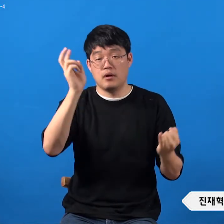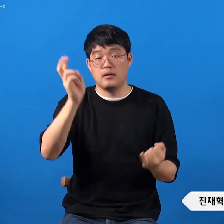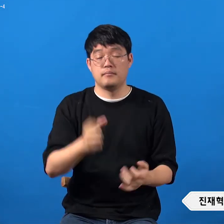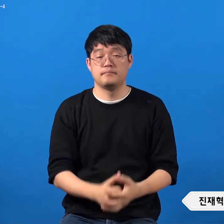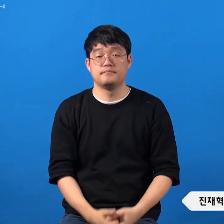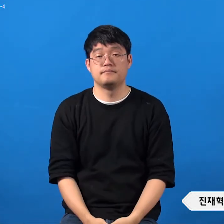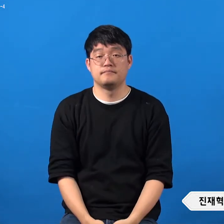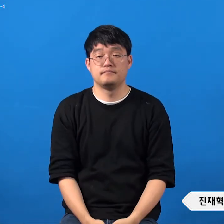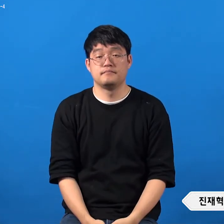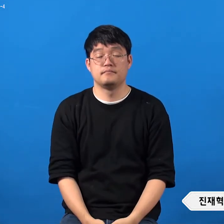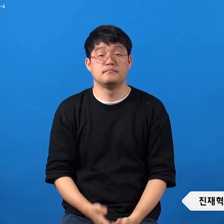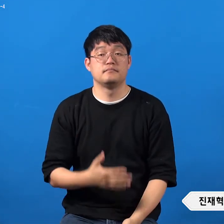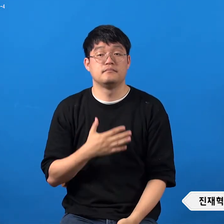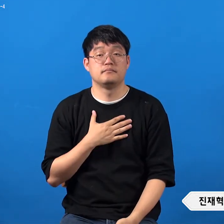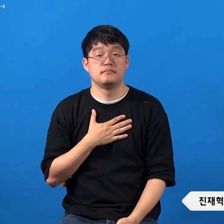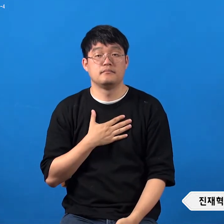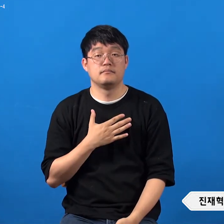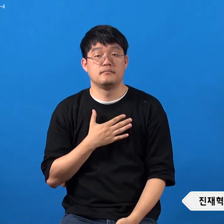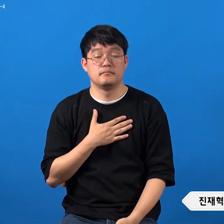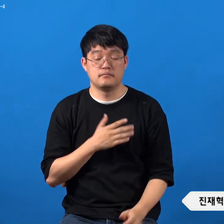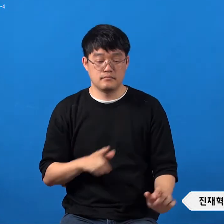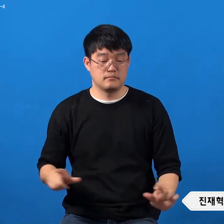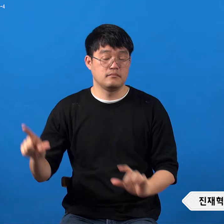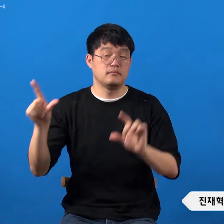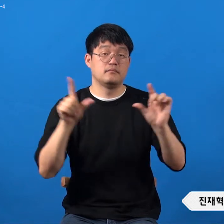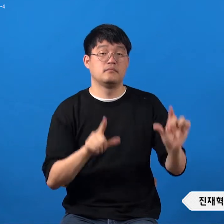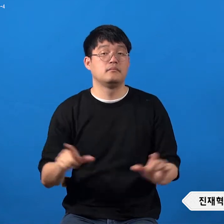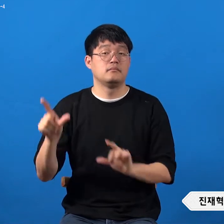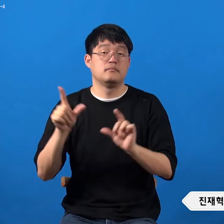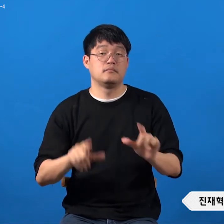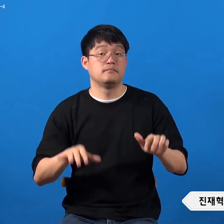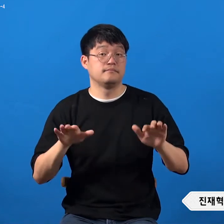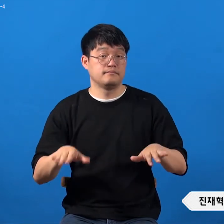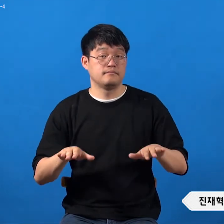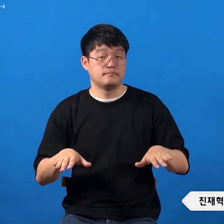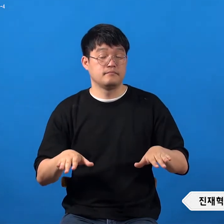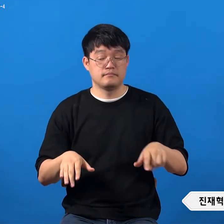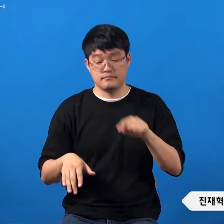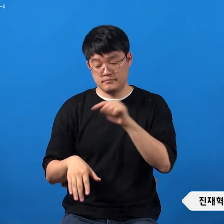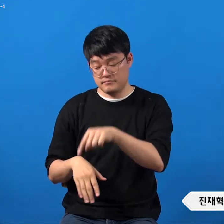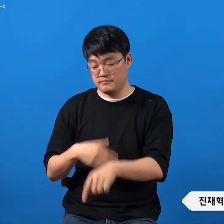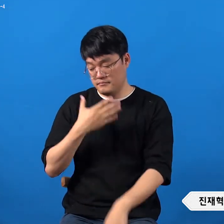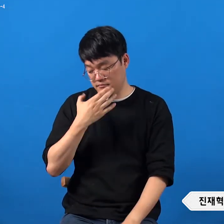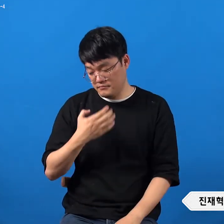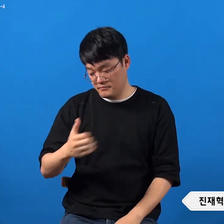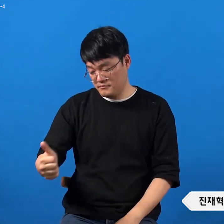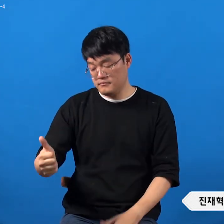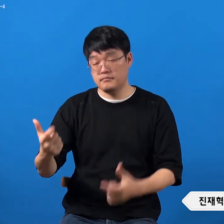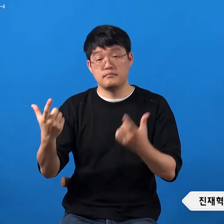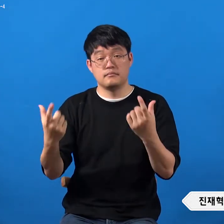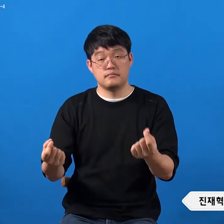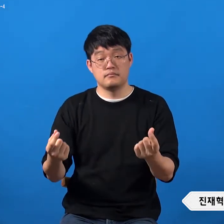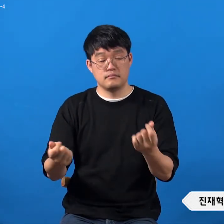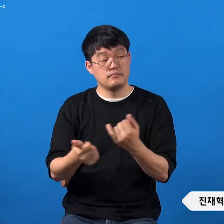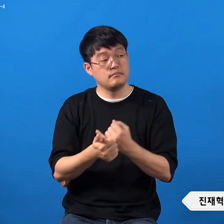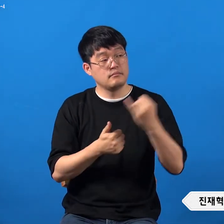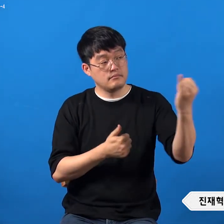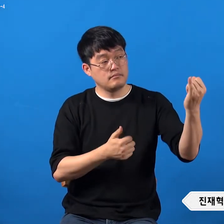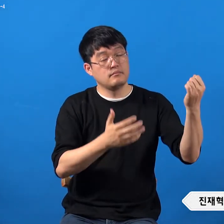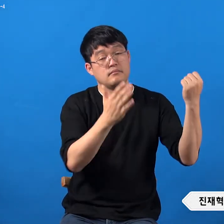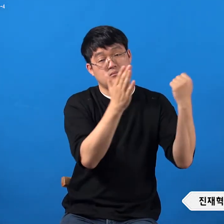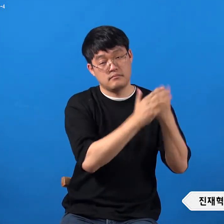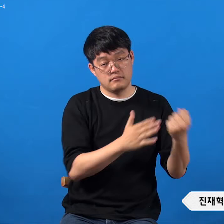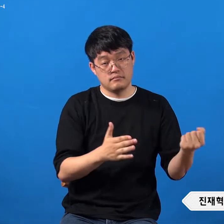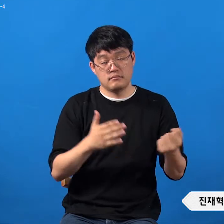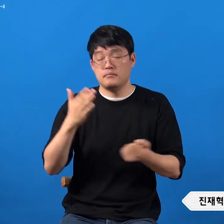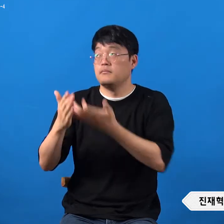것입니다. 저는 제 삶에도 오늘 이 아브라함처럼 아내 때문에 아내의 영고로 하나님의